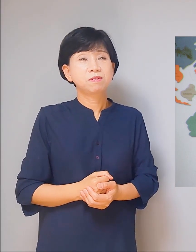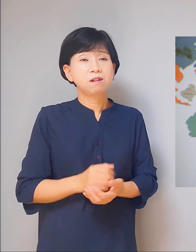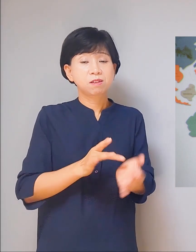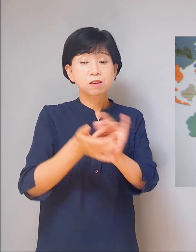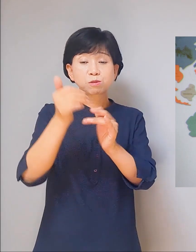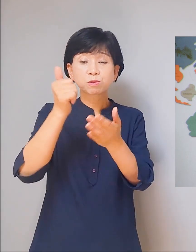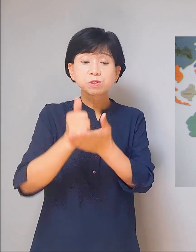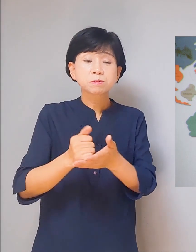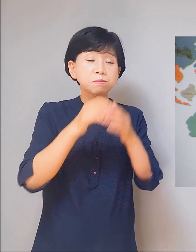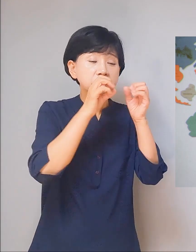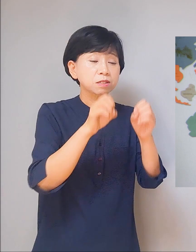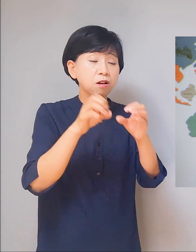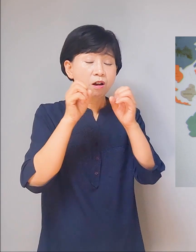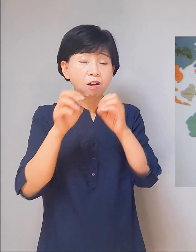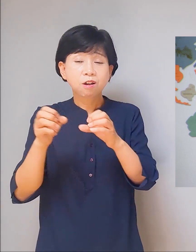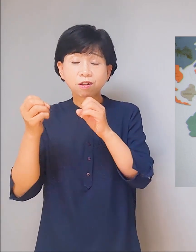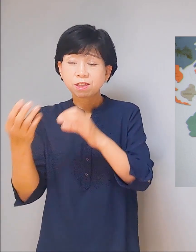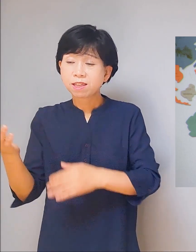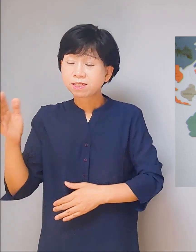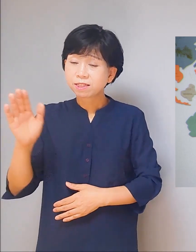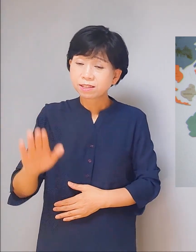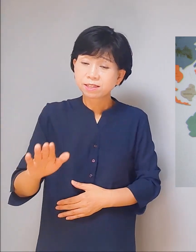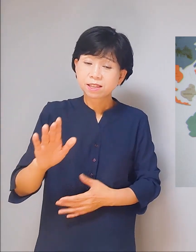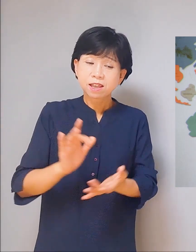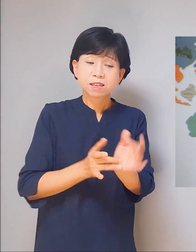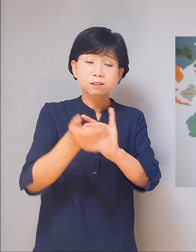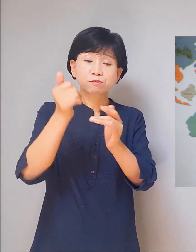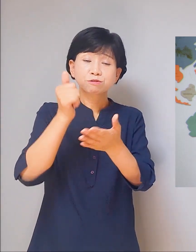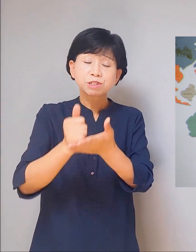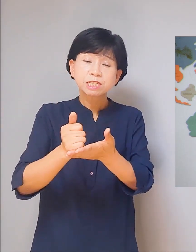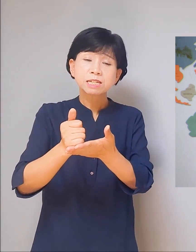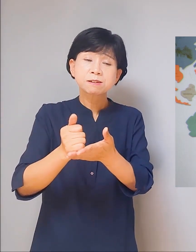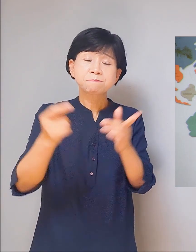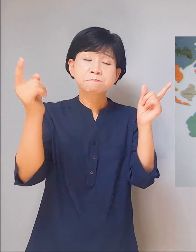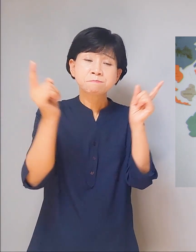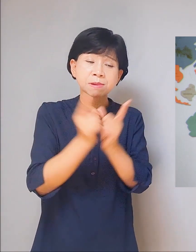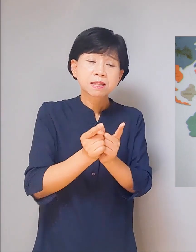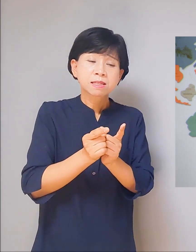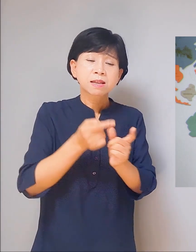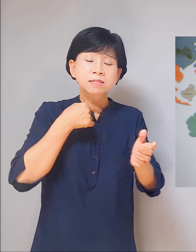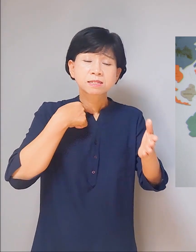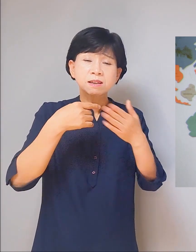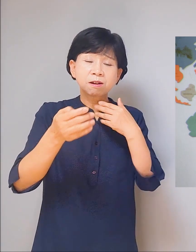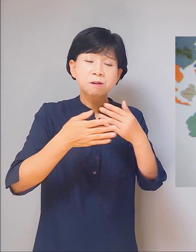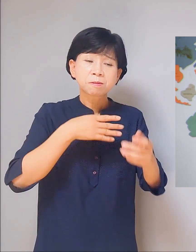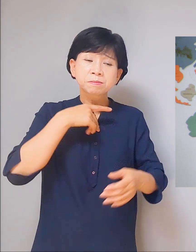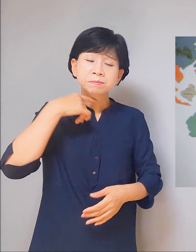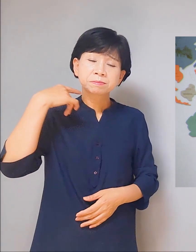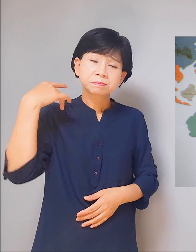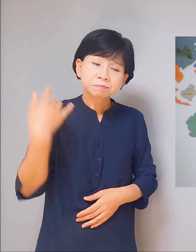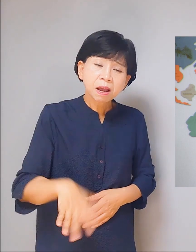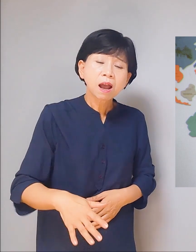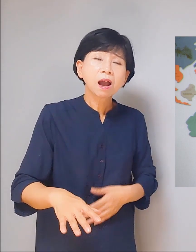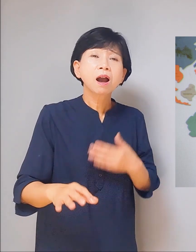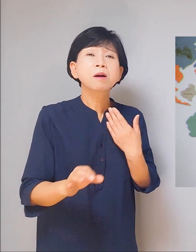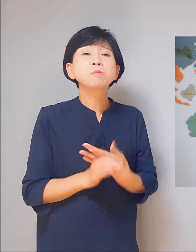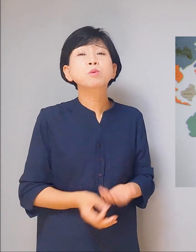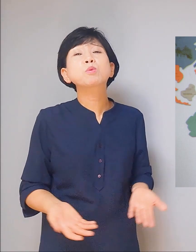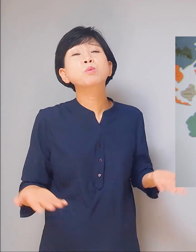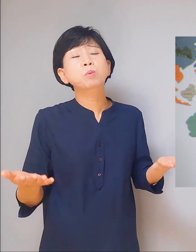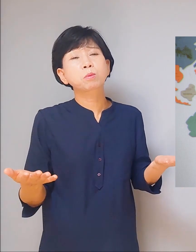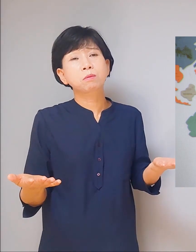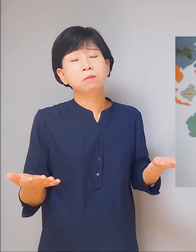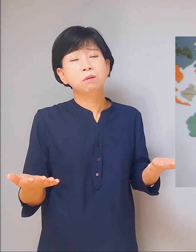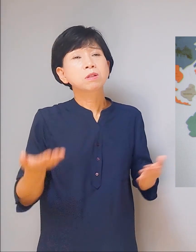예수님을 전하면서 살아간 것 같은데 나는 예수님을 체험하지 못한 거예요. 그렇다면 얼마든지 성경 지식을 전할 수는 있어도